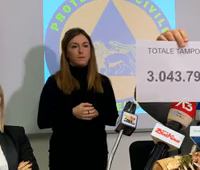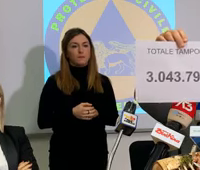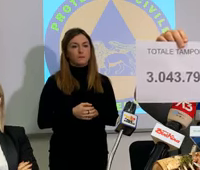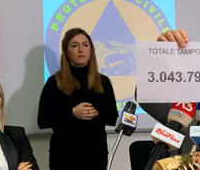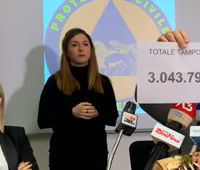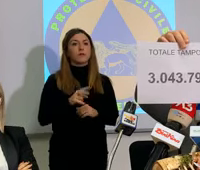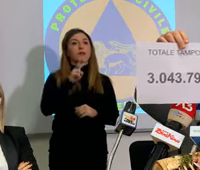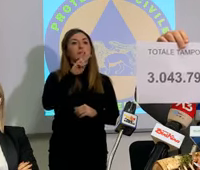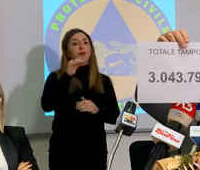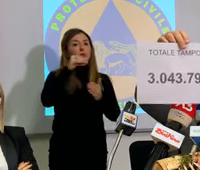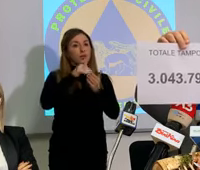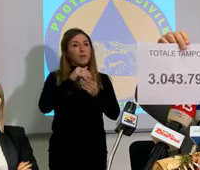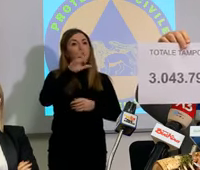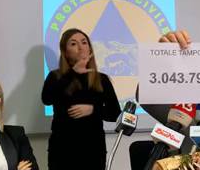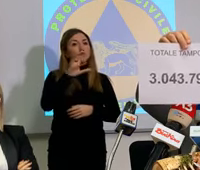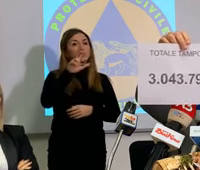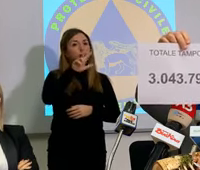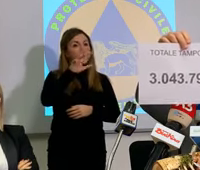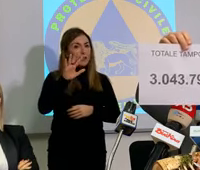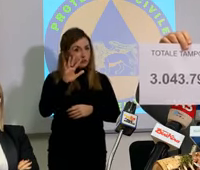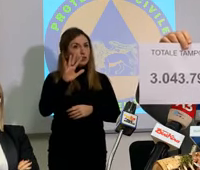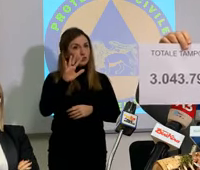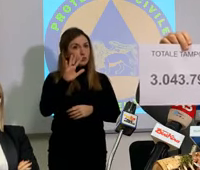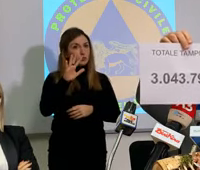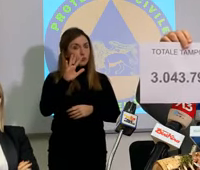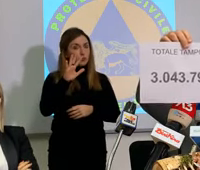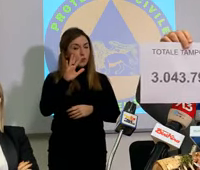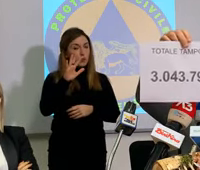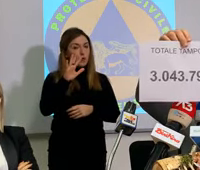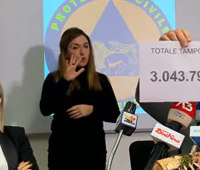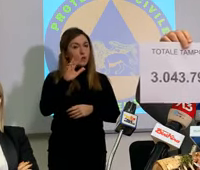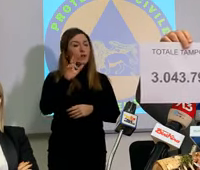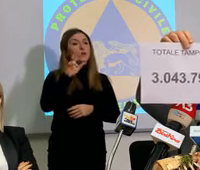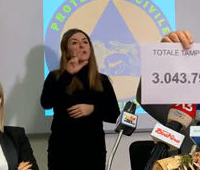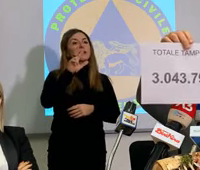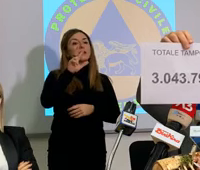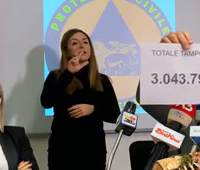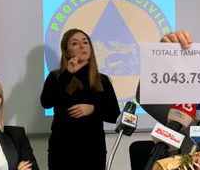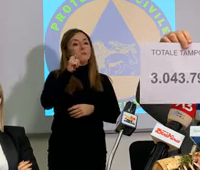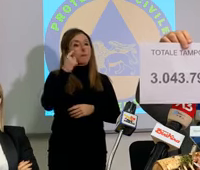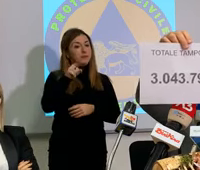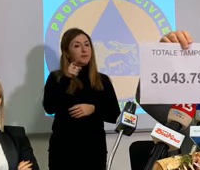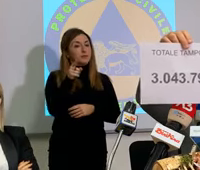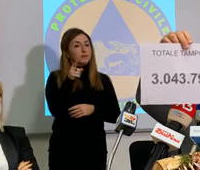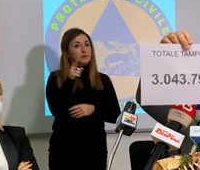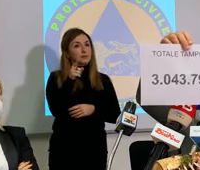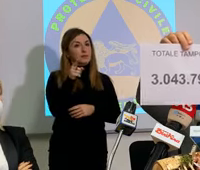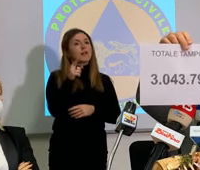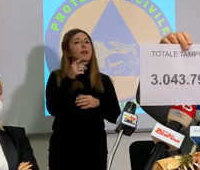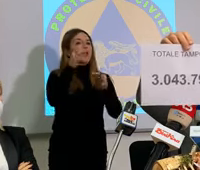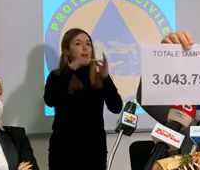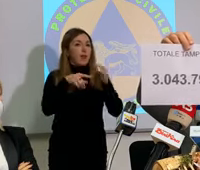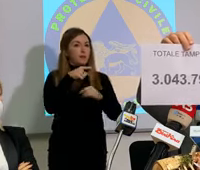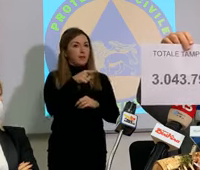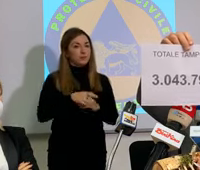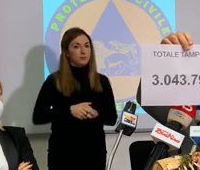più 34.500 35 30 4535 rapidi